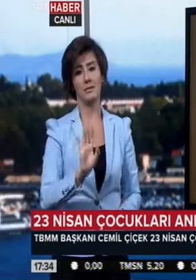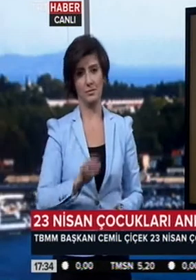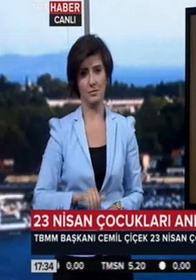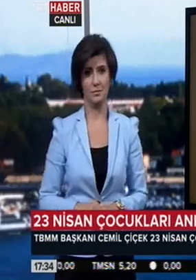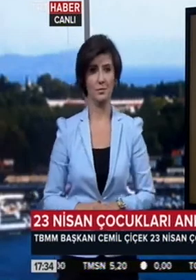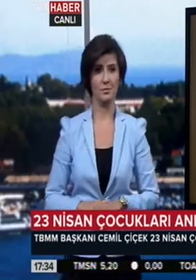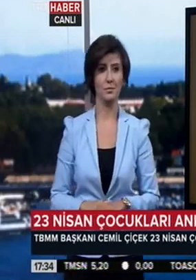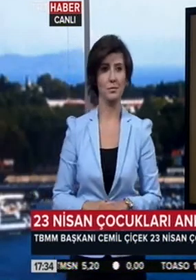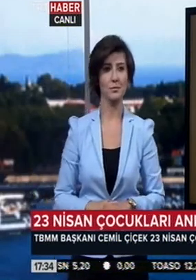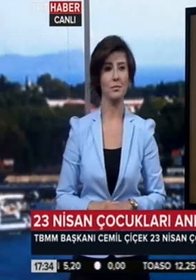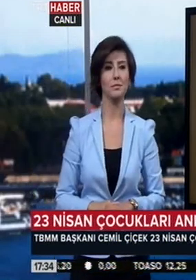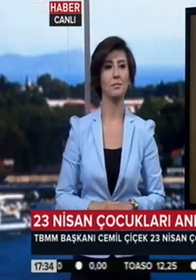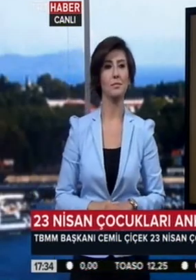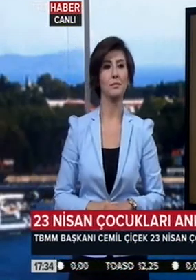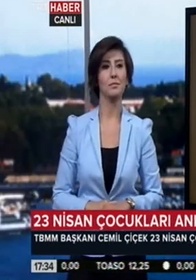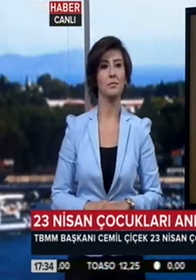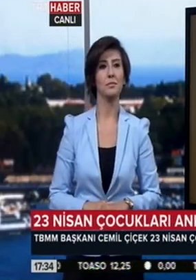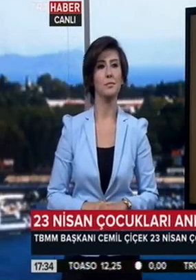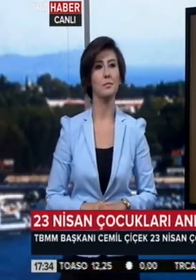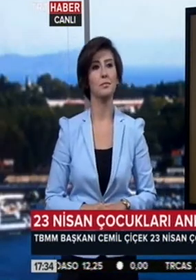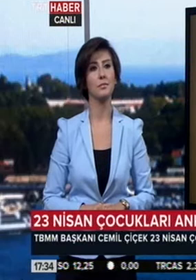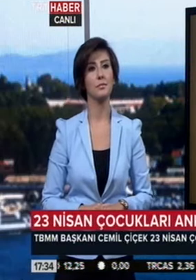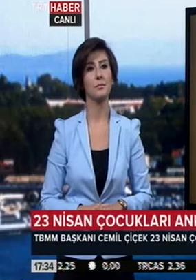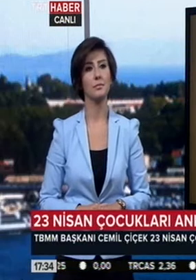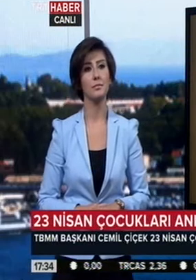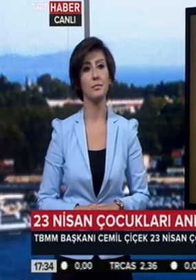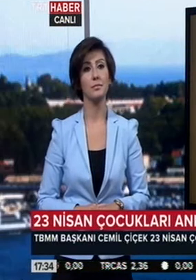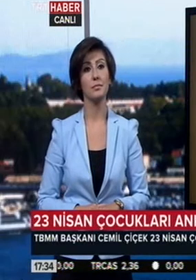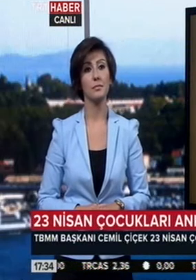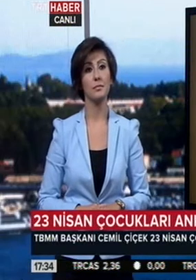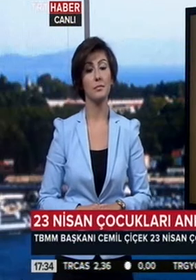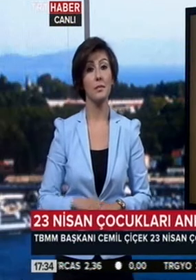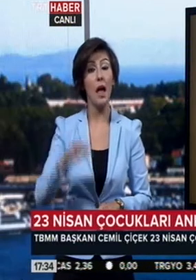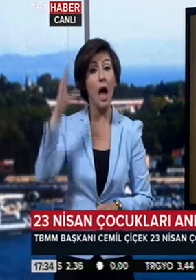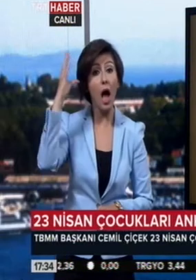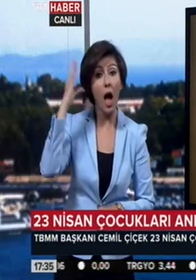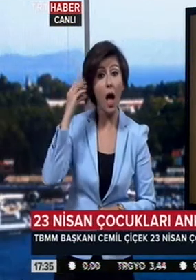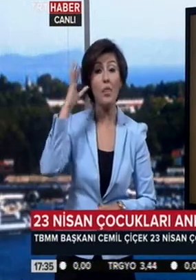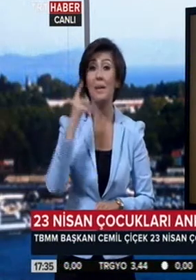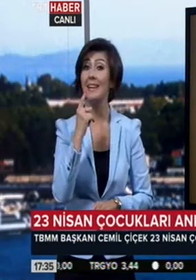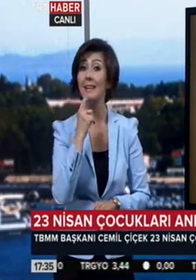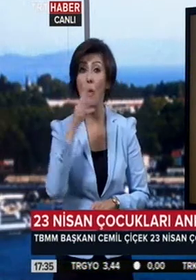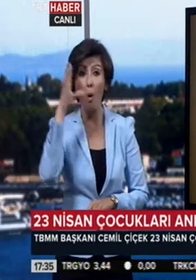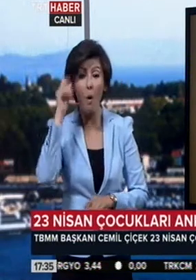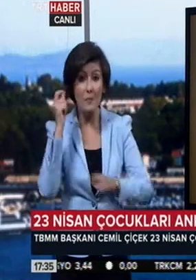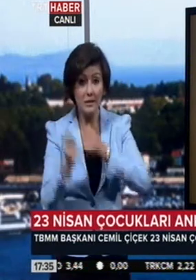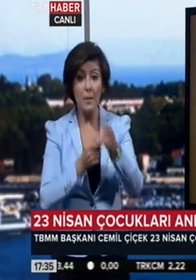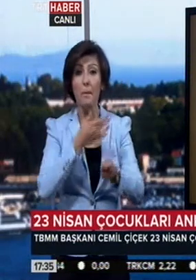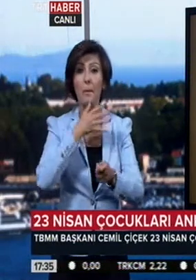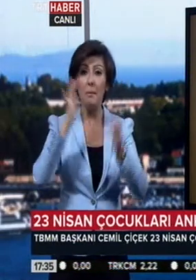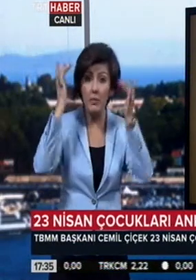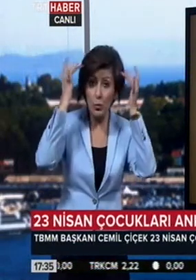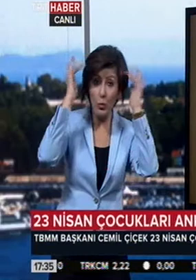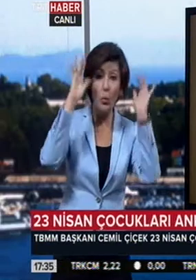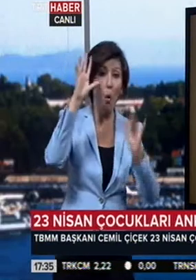not afraid of each other and they don't have hostile feelings towards each other. Anlamadığı dili öğrenmeye çalışır, bilmediği